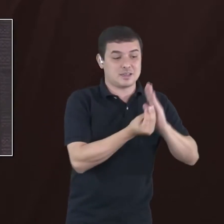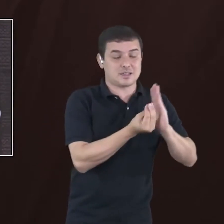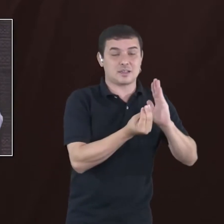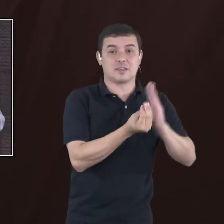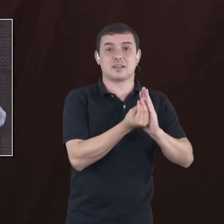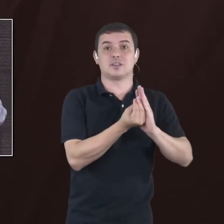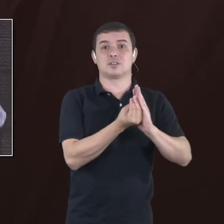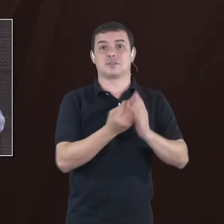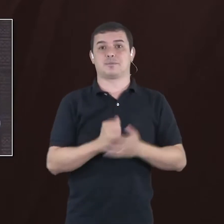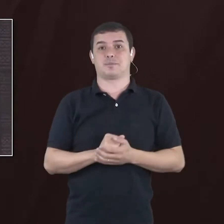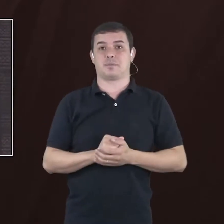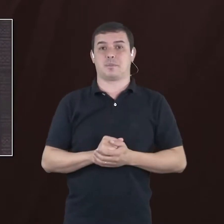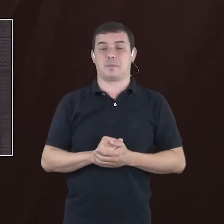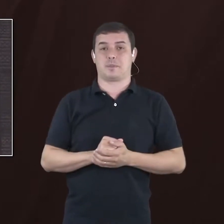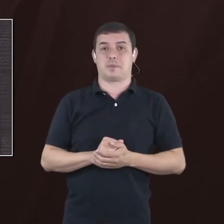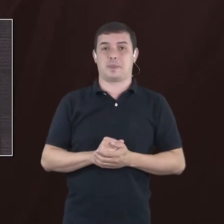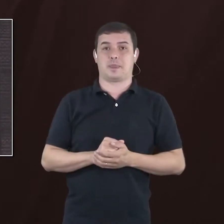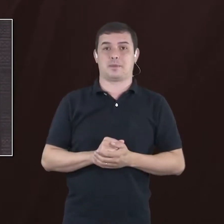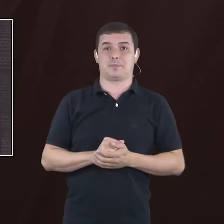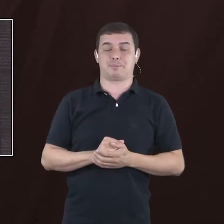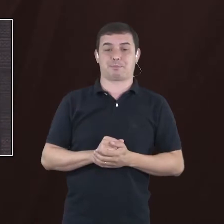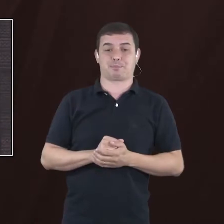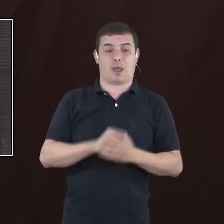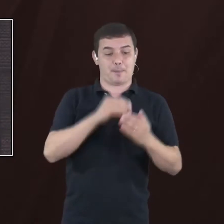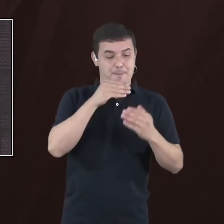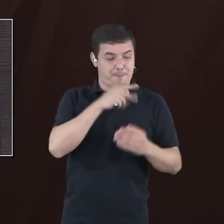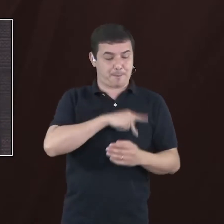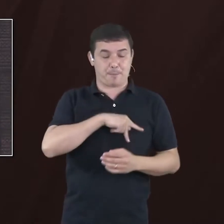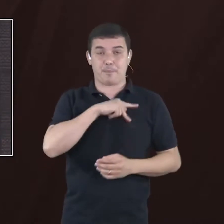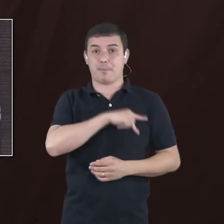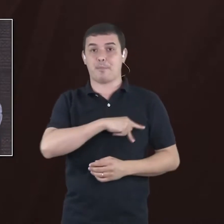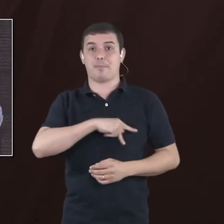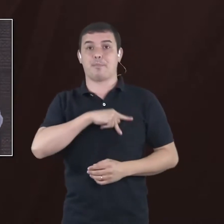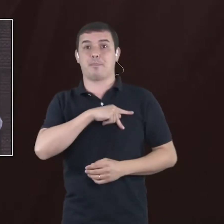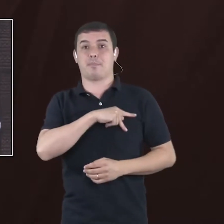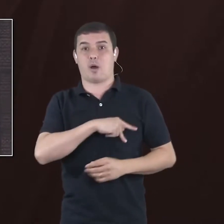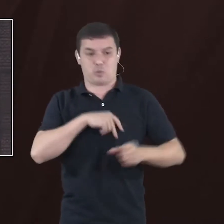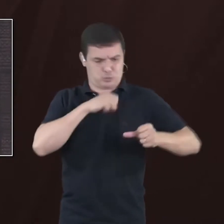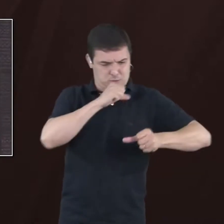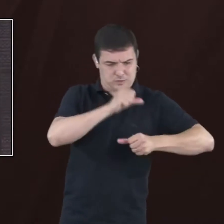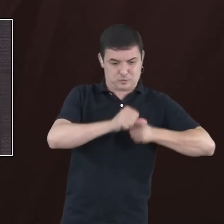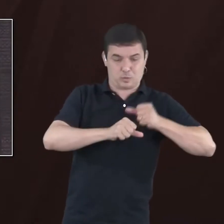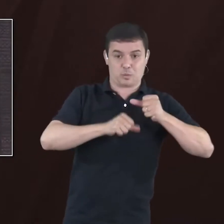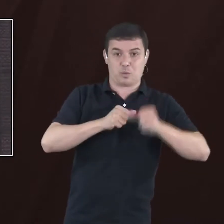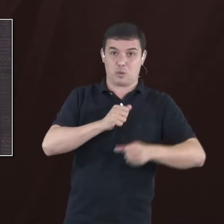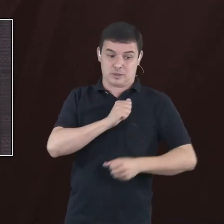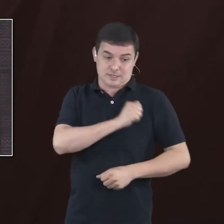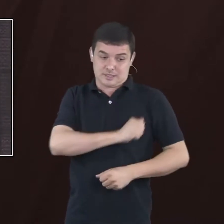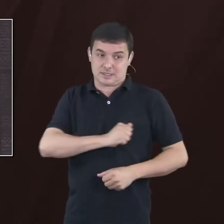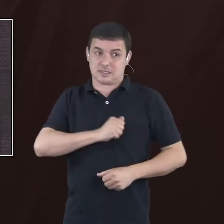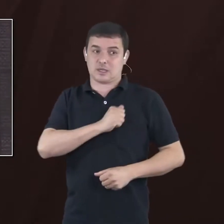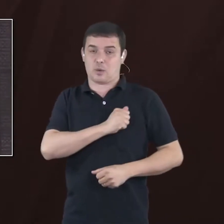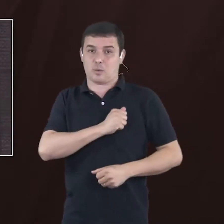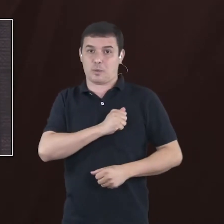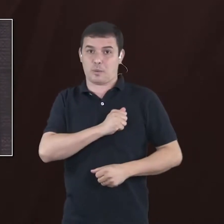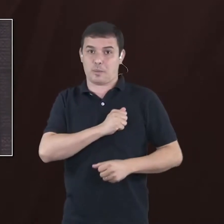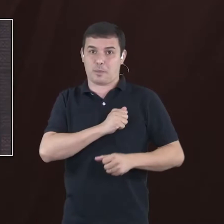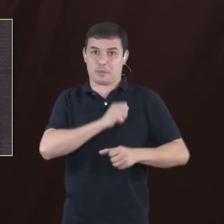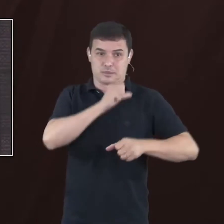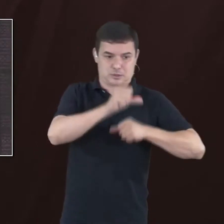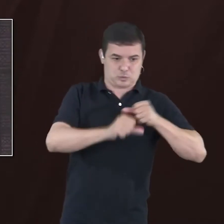me tornei ministro, de acordo com a dispensação, a economia, o gerenciamento,